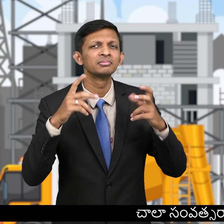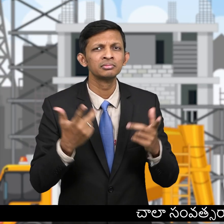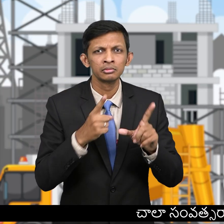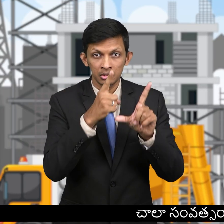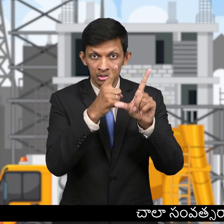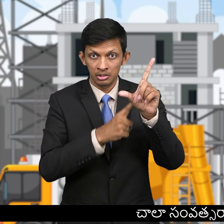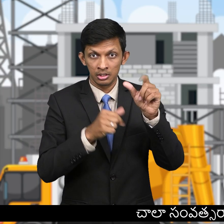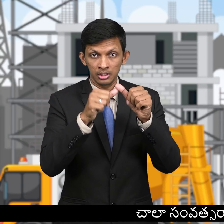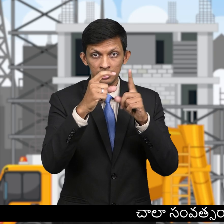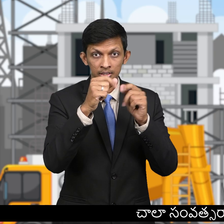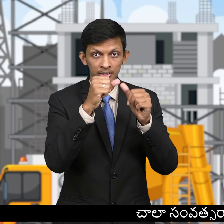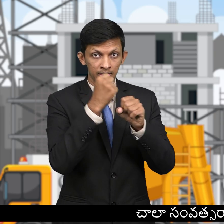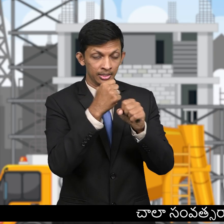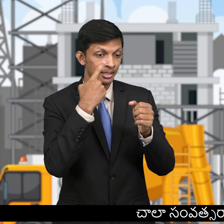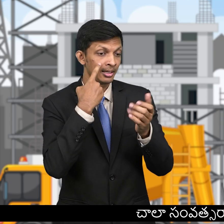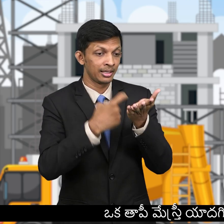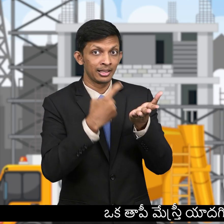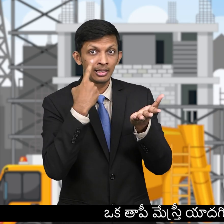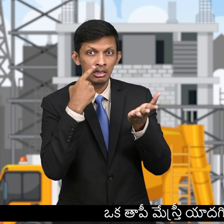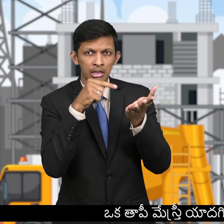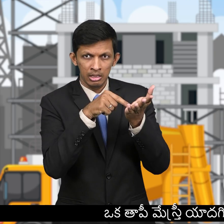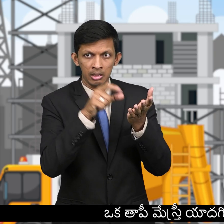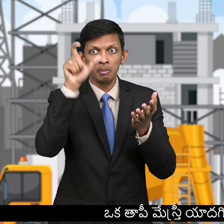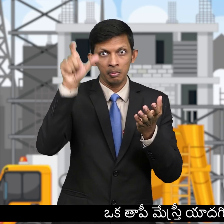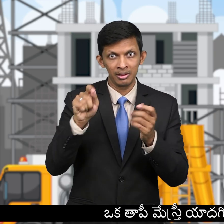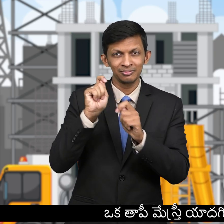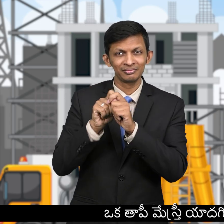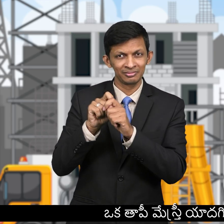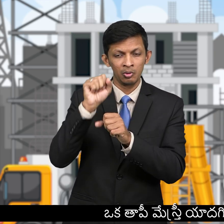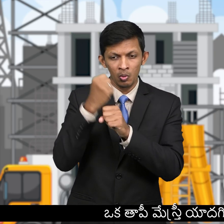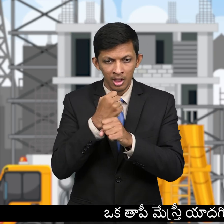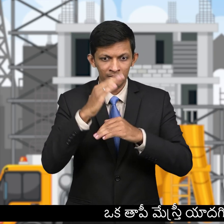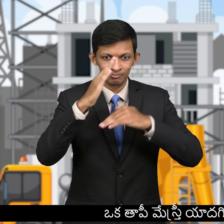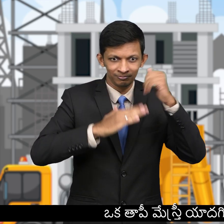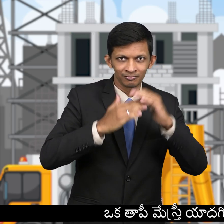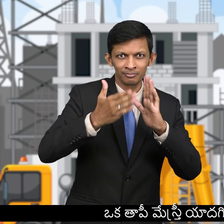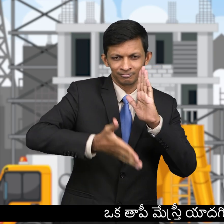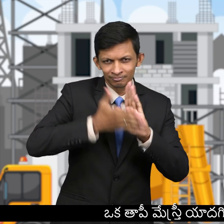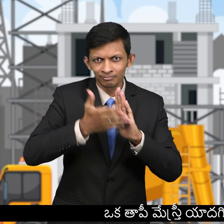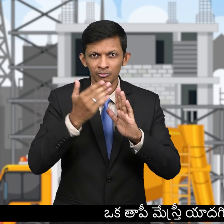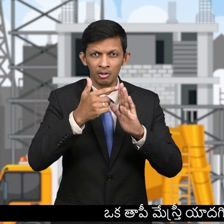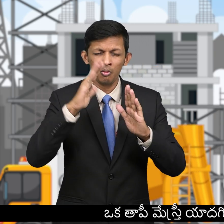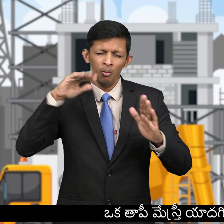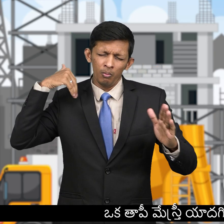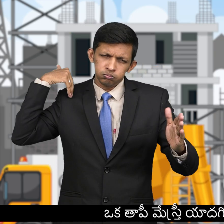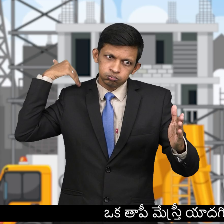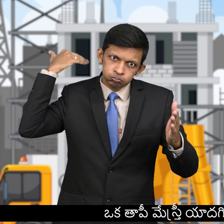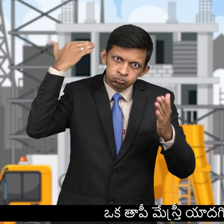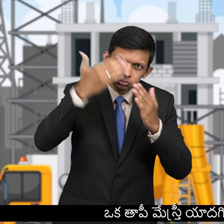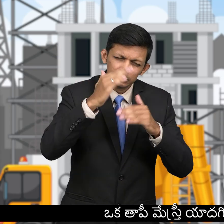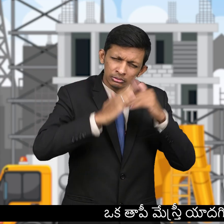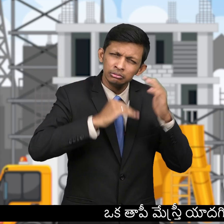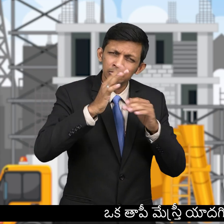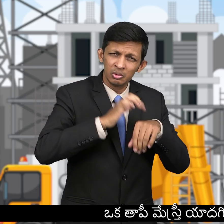చాలా సంవత్సరాలుగా ఇళ్ళు నిర్మిస్తున్న ఒక తాపీ మేస్త్రి యాదగిరి గురించి నేను మీకు చెప్తాను.